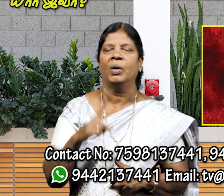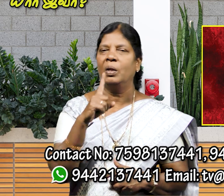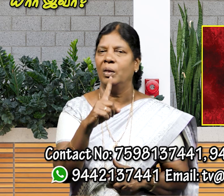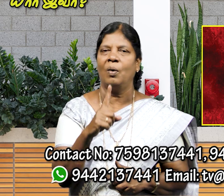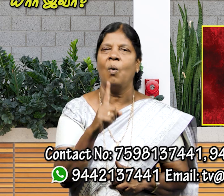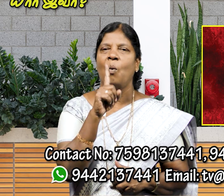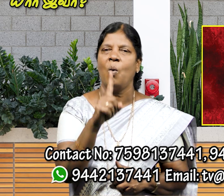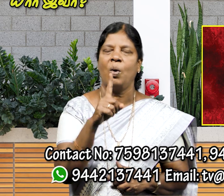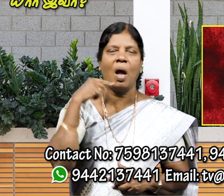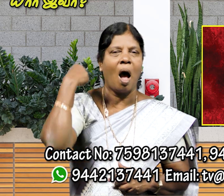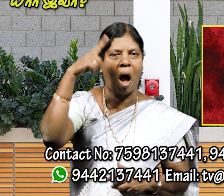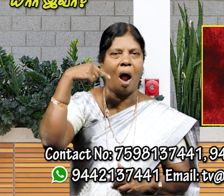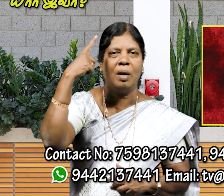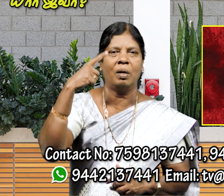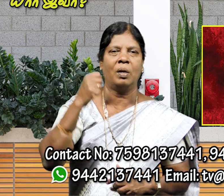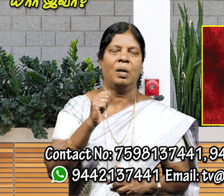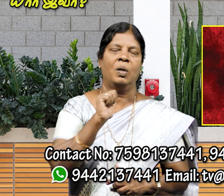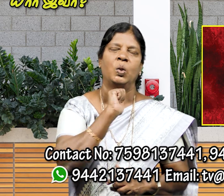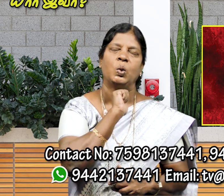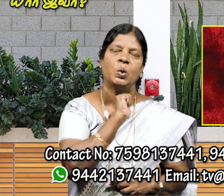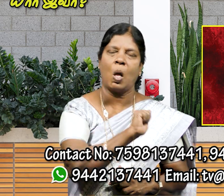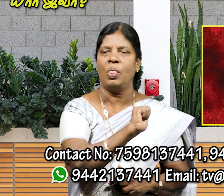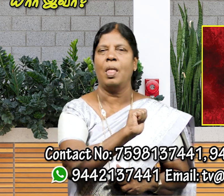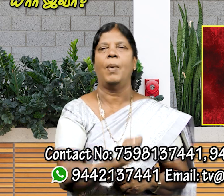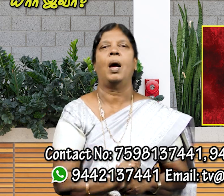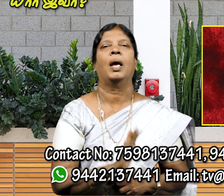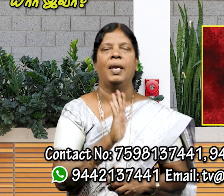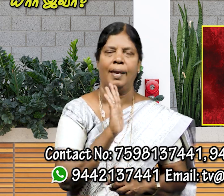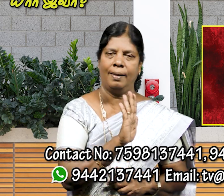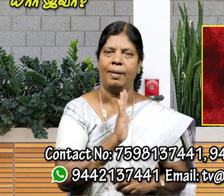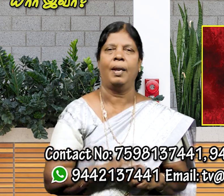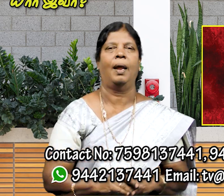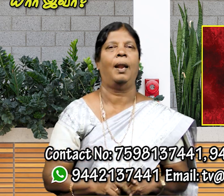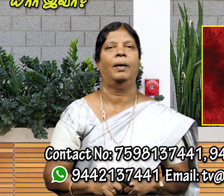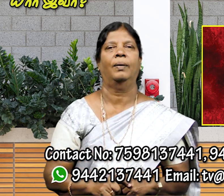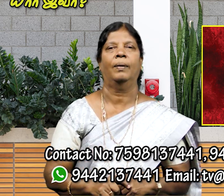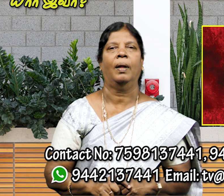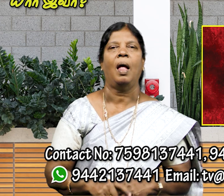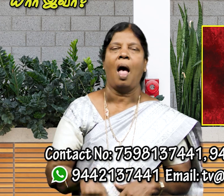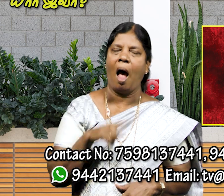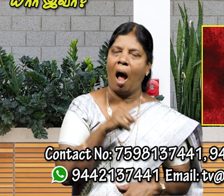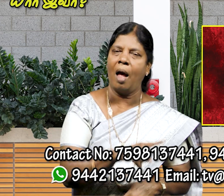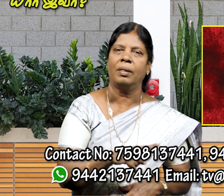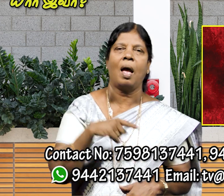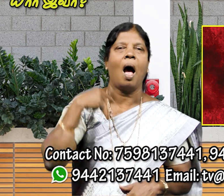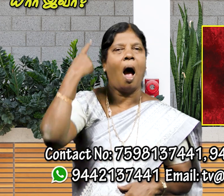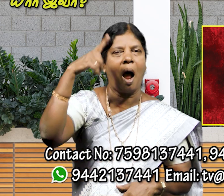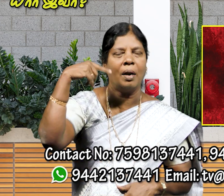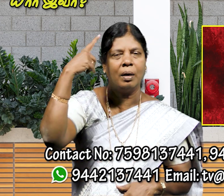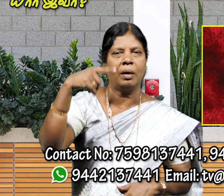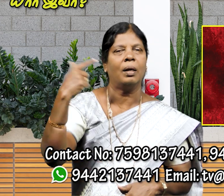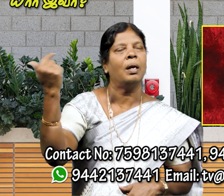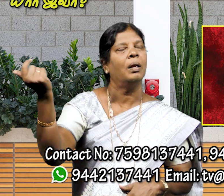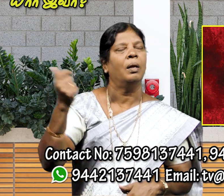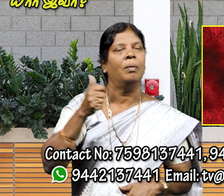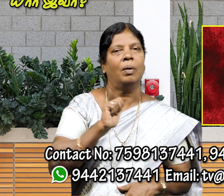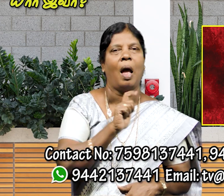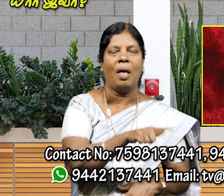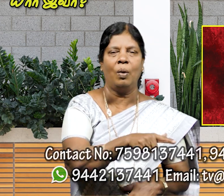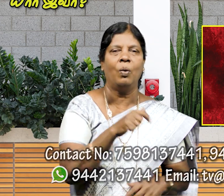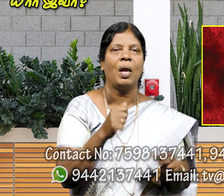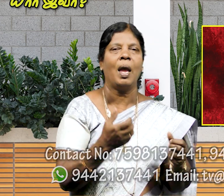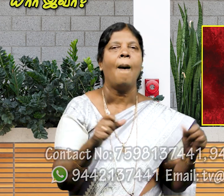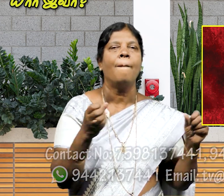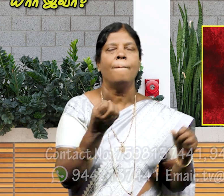ஆடு அவருக்கு சொந்தமானதாக இருந்ததினாலே அந்த ஆட்டுக்கு உரியவருக்கு தெரியும் அதன் மதிப்பு